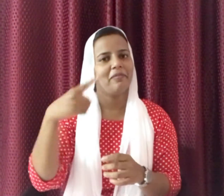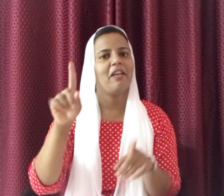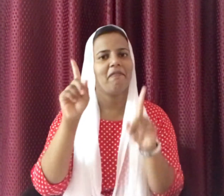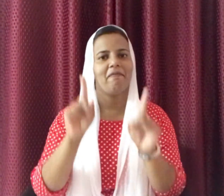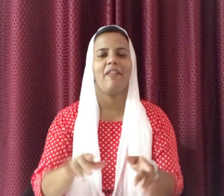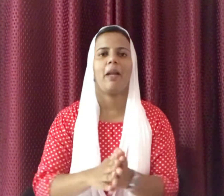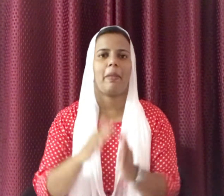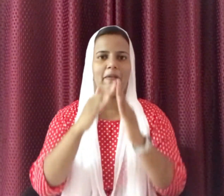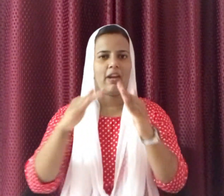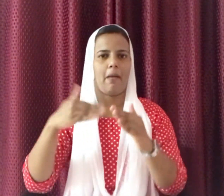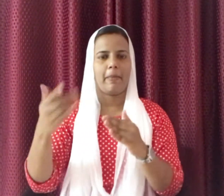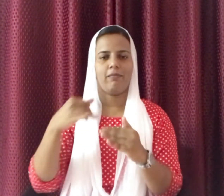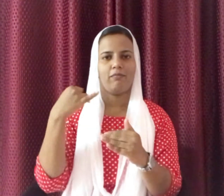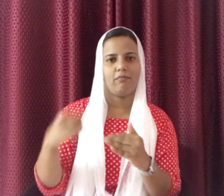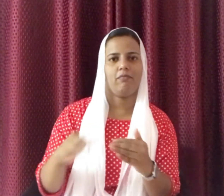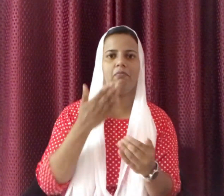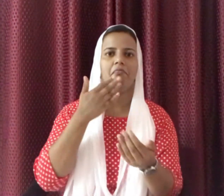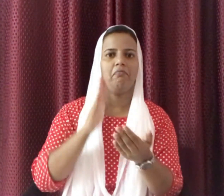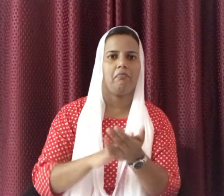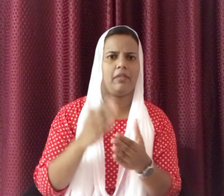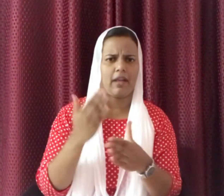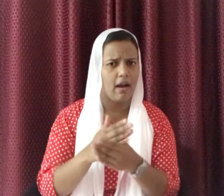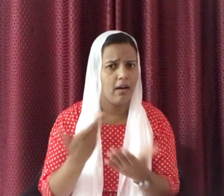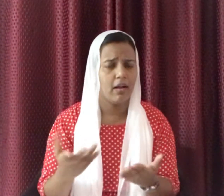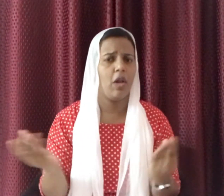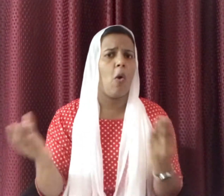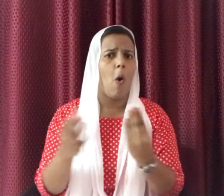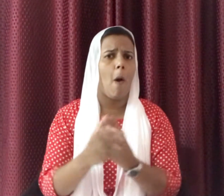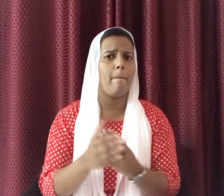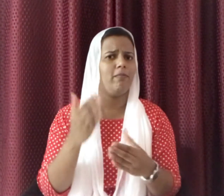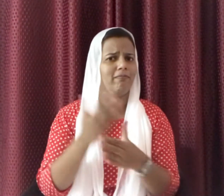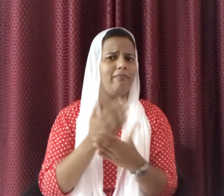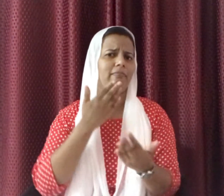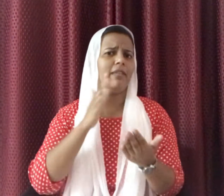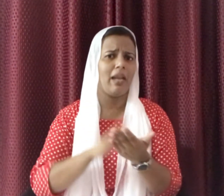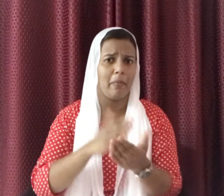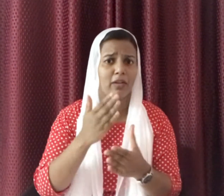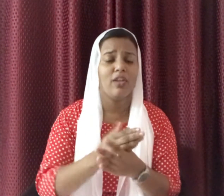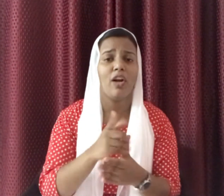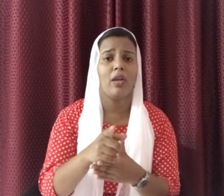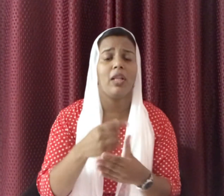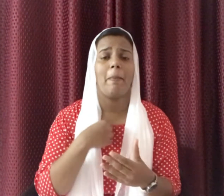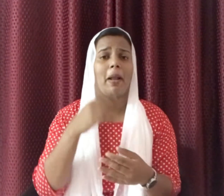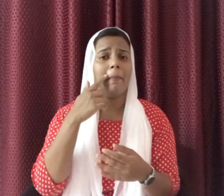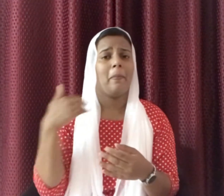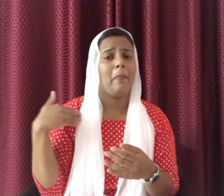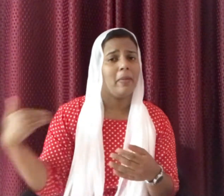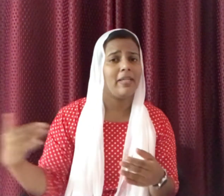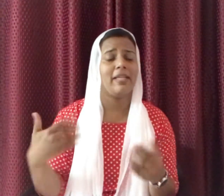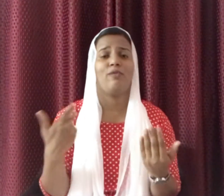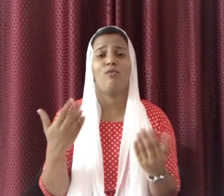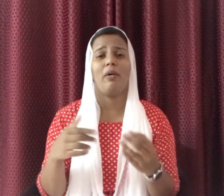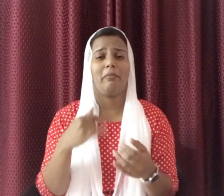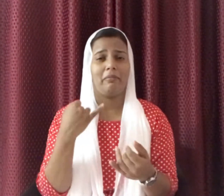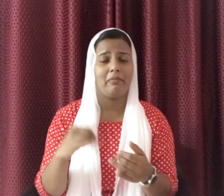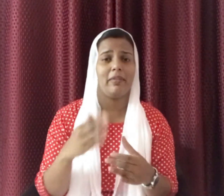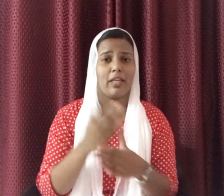നമ്മുടെ അയൽവാസി നമുക്ക് നേരെ തിന്മ ചെയ്താലും, നമ്മുടെ കൂടെ ജോലി ചെയ്യുന്ന വ്യക്തി നമുക്ക് നേരെ തിന്മ ചെയ്താലും, നമ്മുടെ കൂട്ടു സഹോദരൻ തിന്മ ചെയ്താലും, നമ്മുടെ ഭവനത്തിലുള്ള